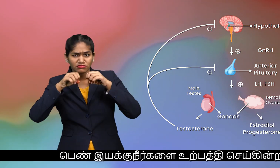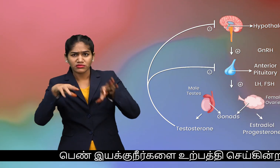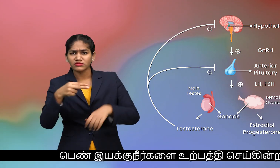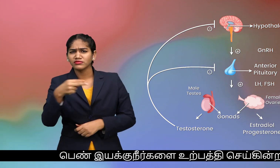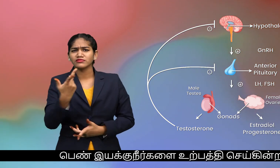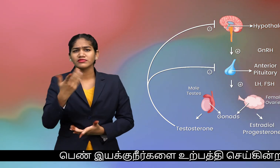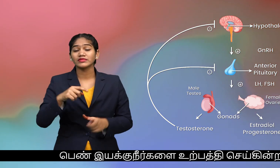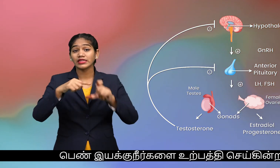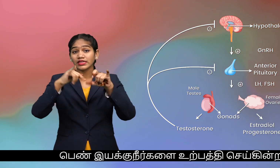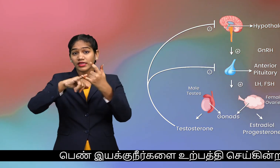செய்கின்றன.